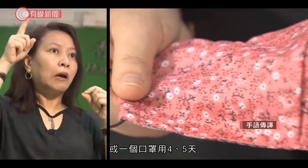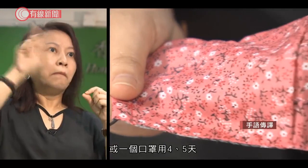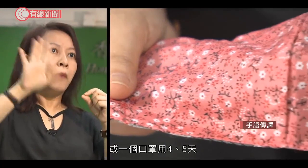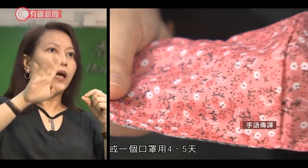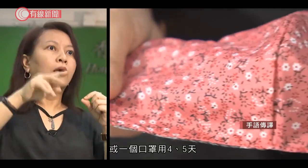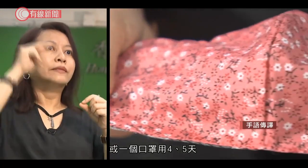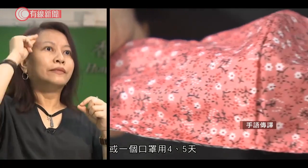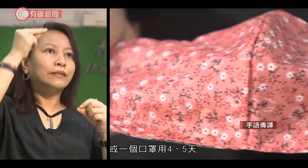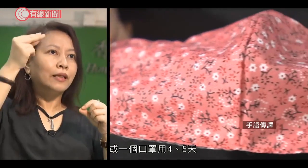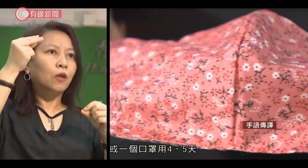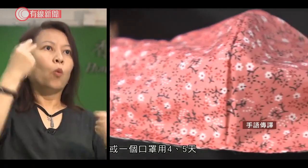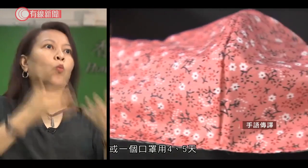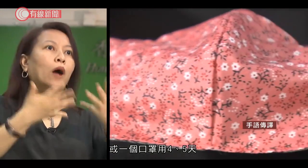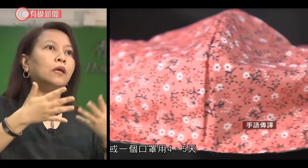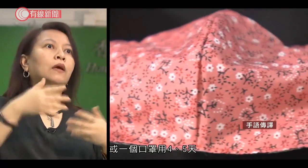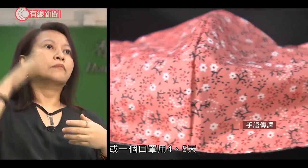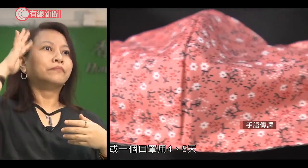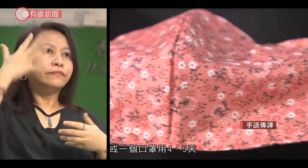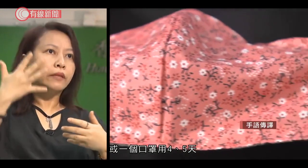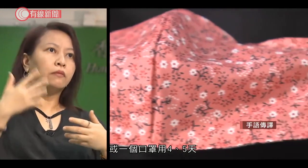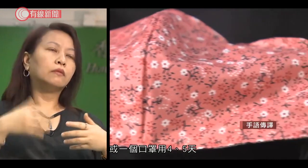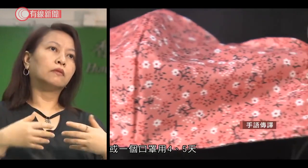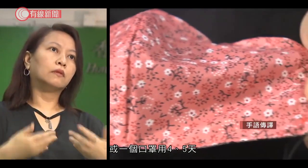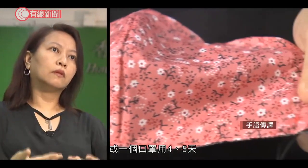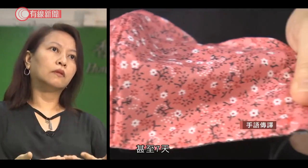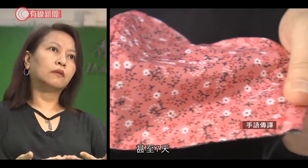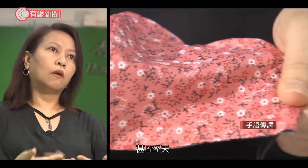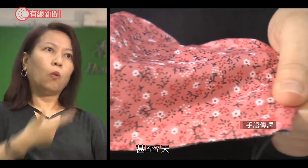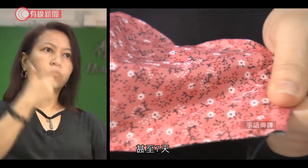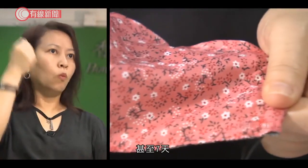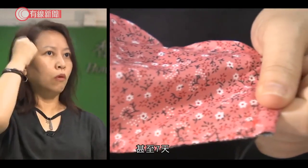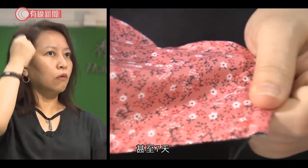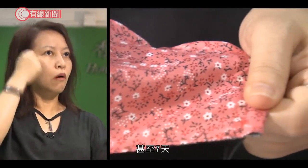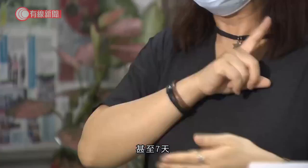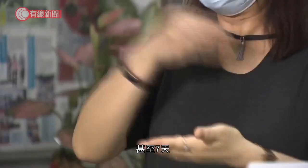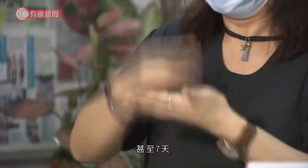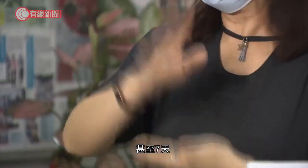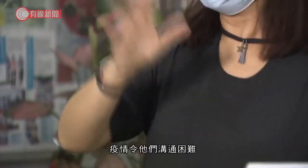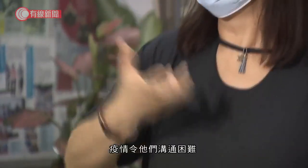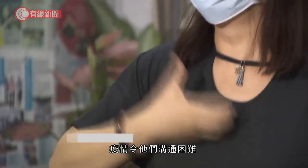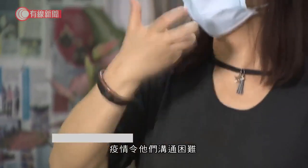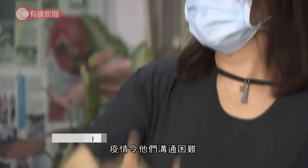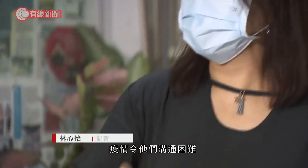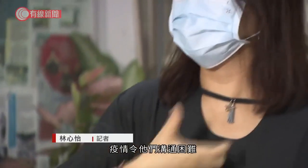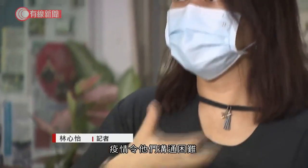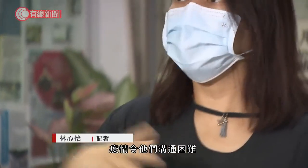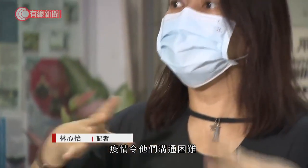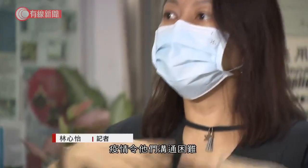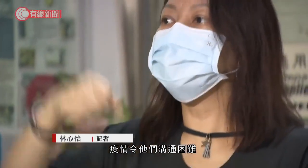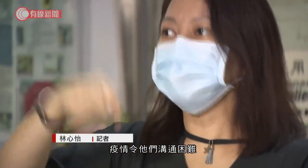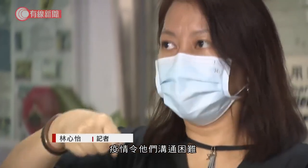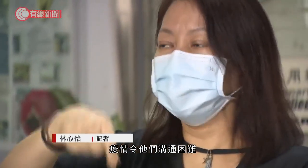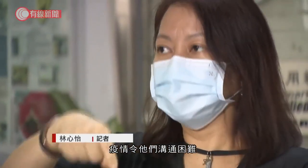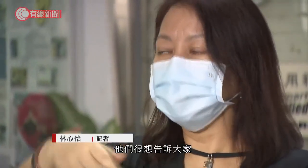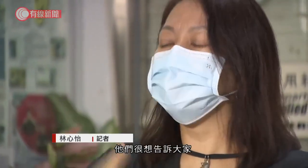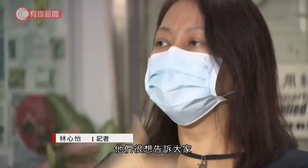甚至有時一個口罩用成四五日，甚至有時七日噶。 疫情令佢哋溝通難